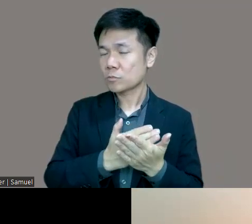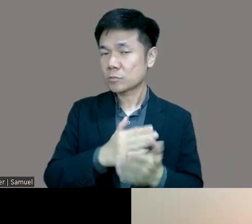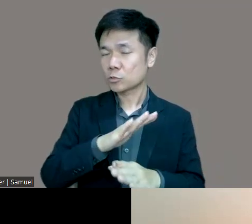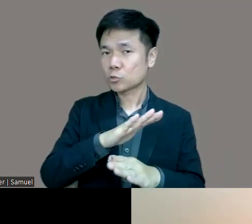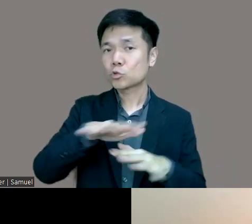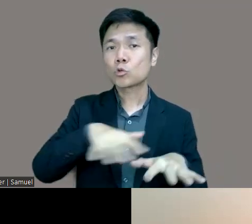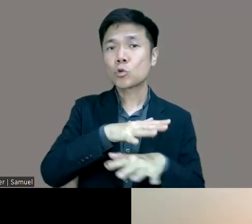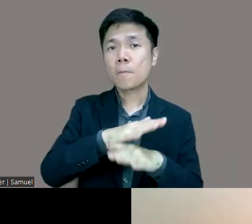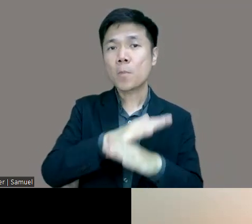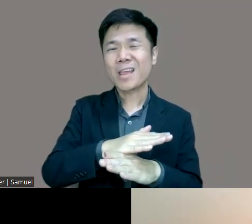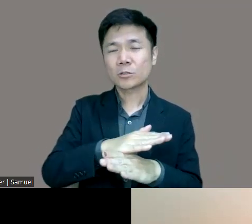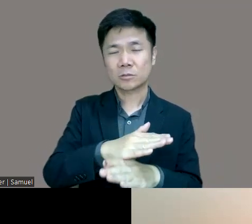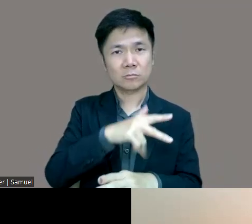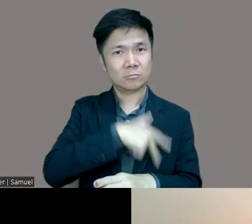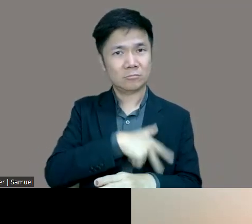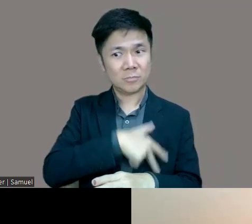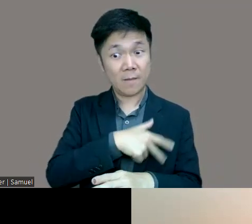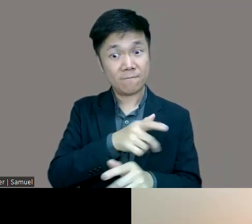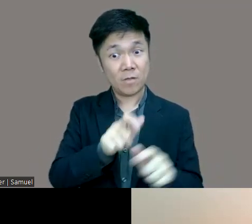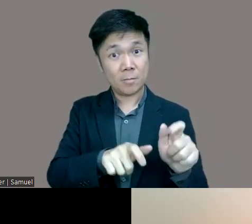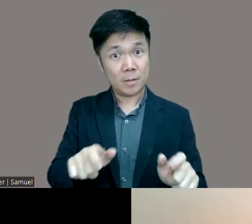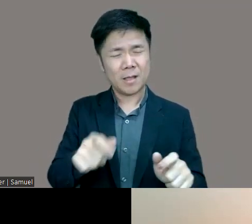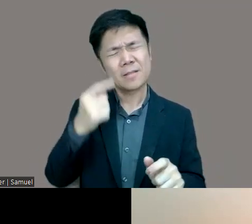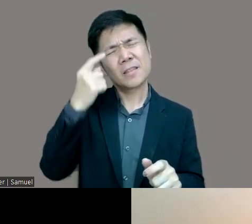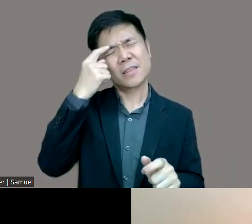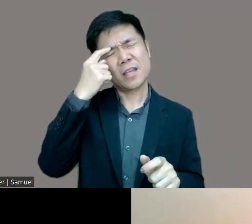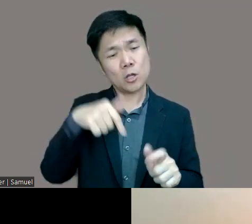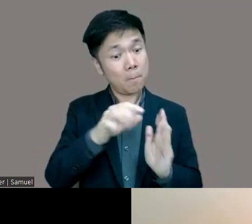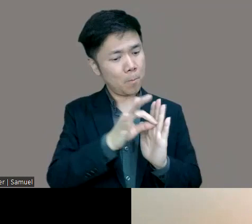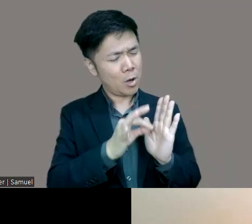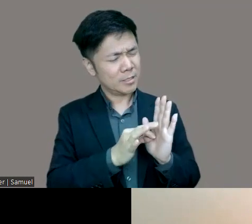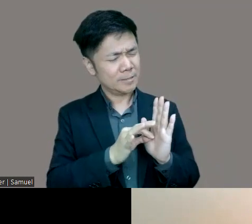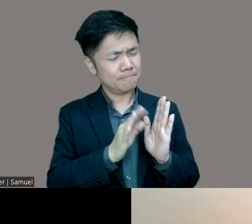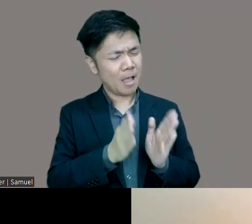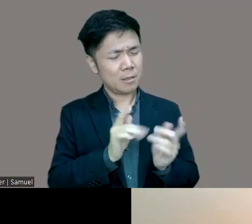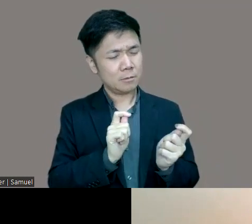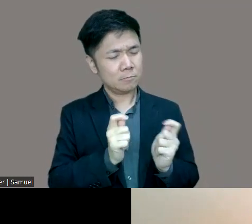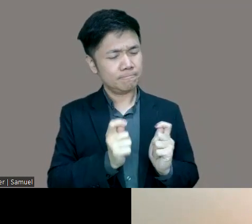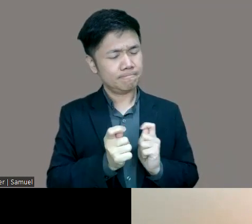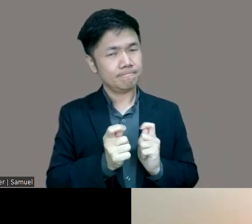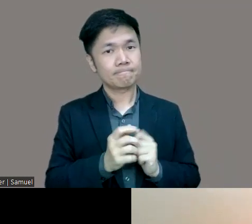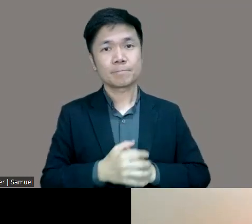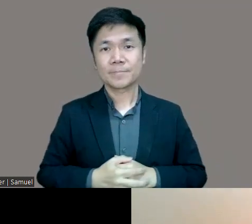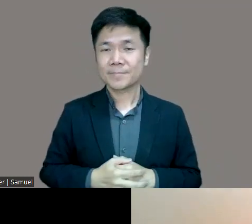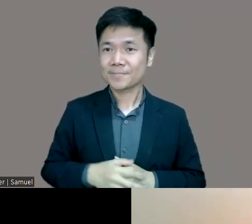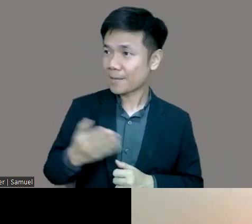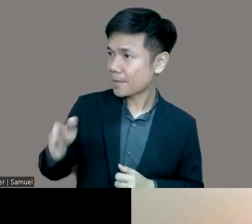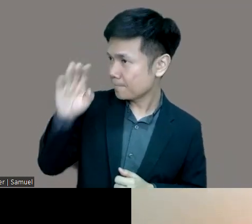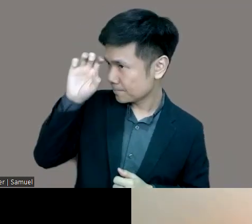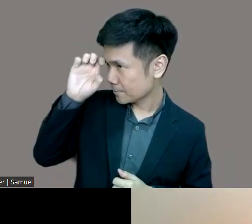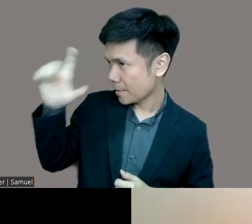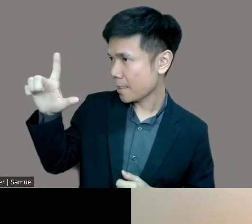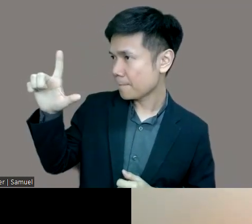les réfugiés en général. Donc, l'incompatibilité de ces deux choses est une question. Nous